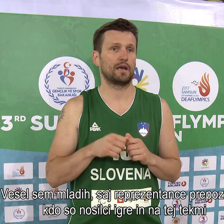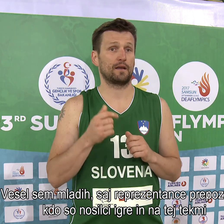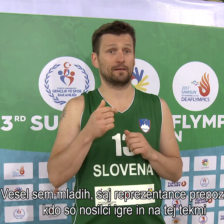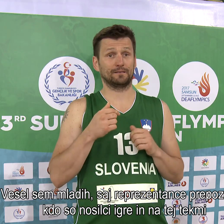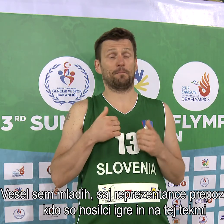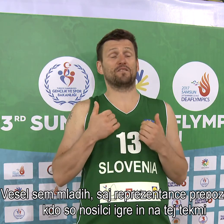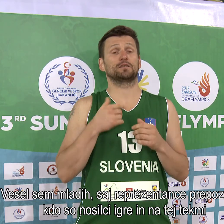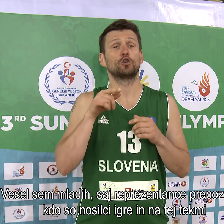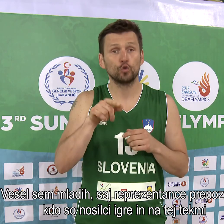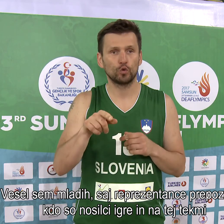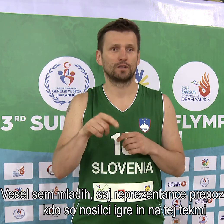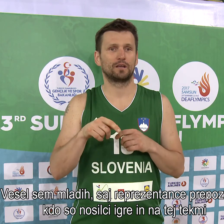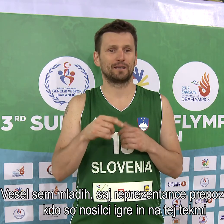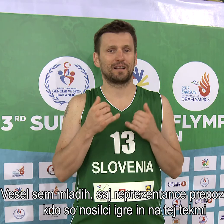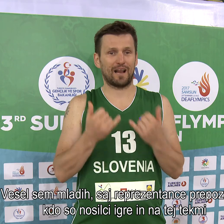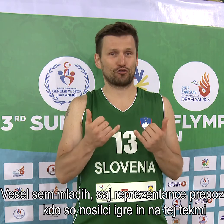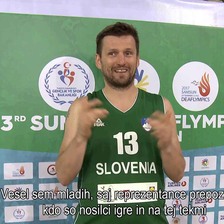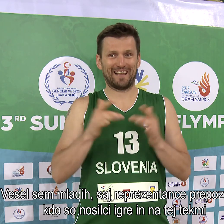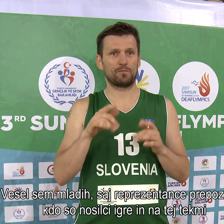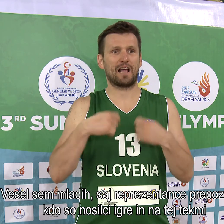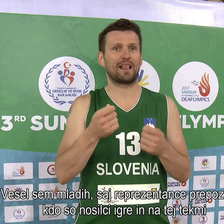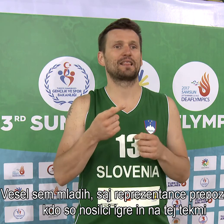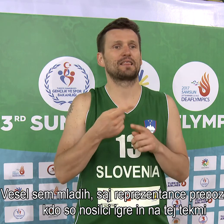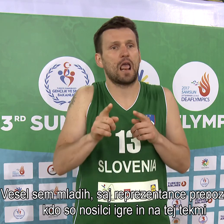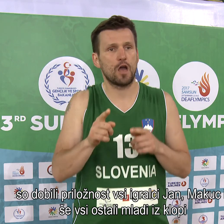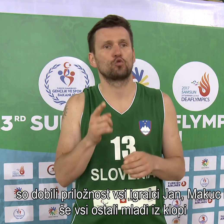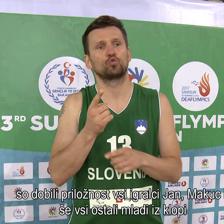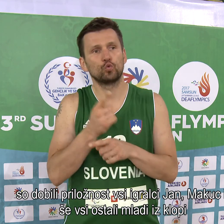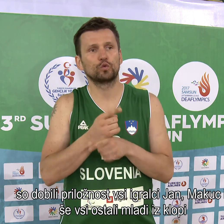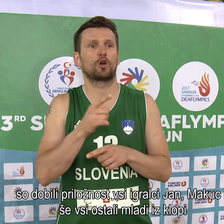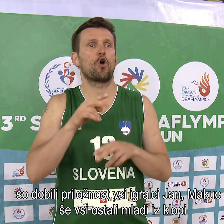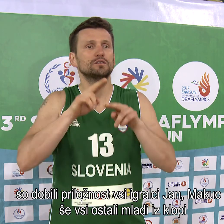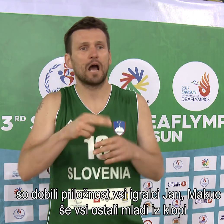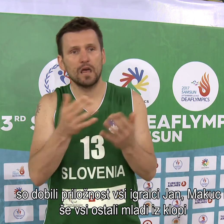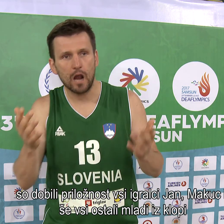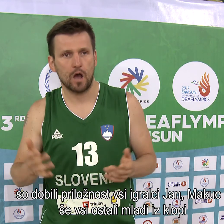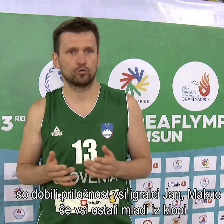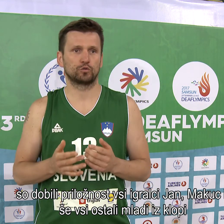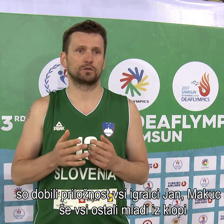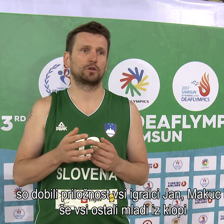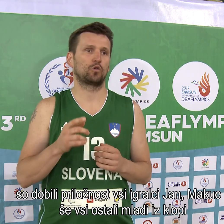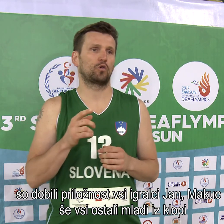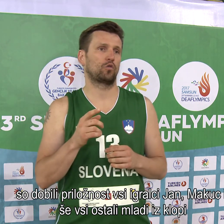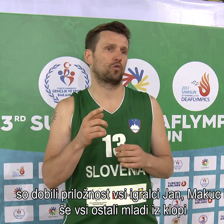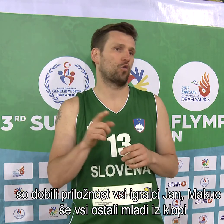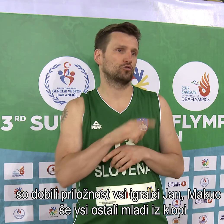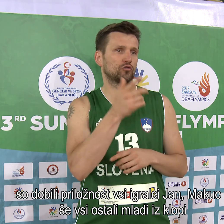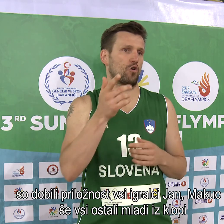sem mladih, saj reprezentanci nas poznajo, kdo so nosilci igre in na tej tekmi so dobili priložnost vsi